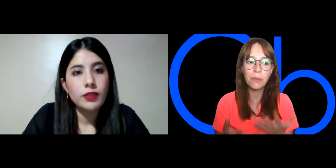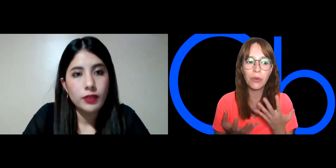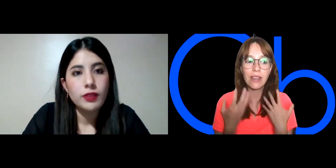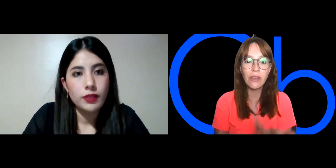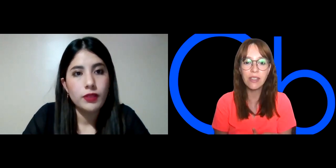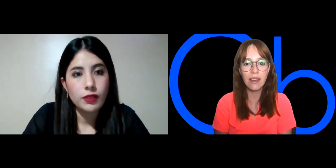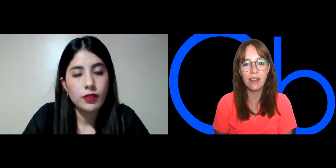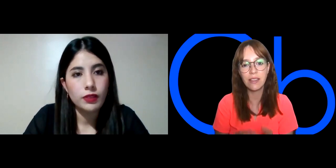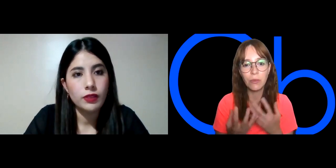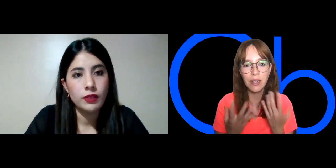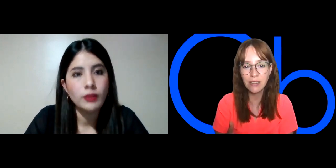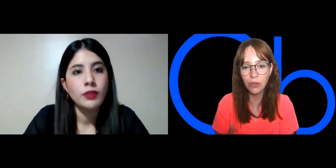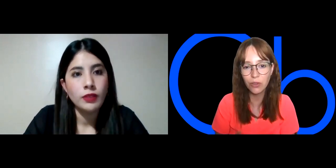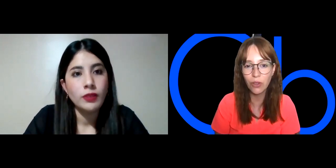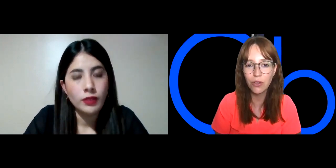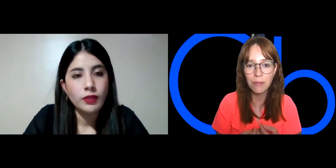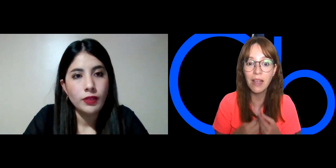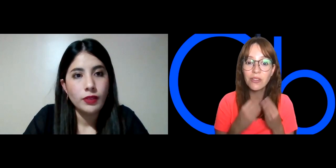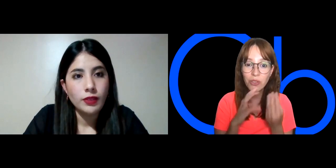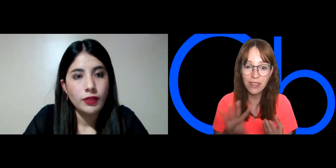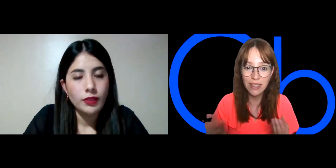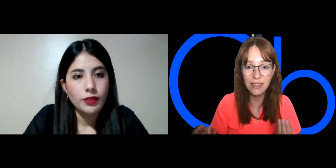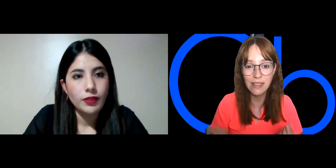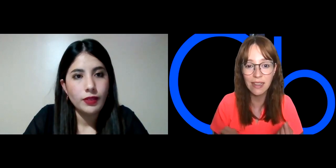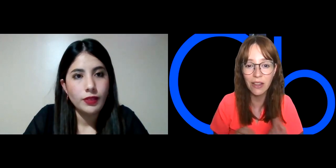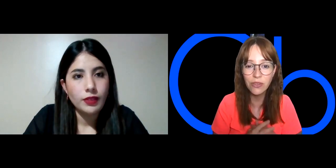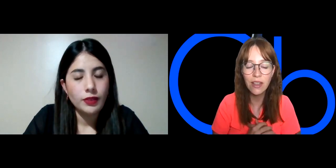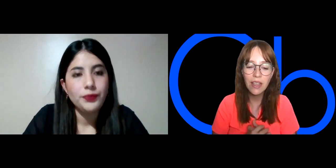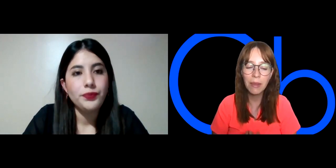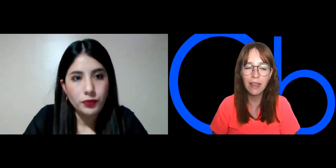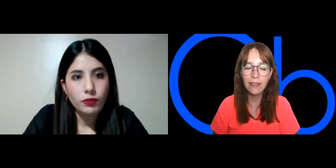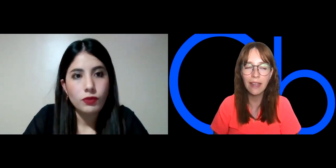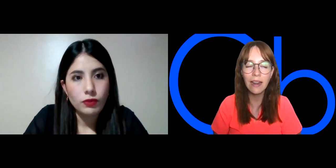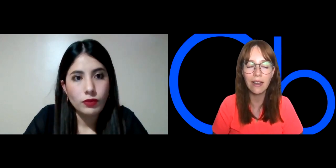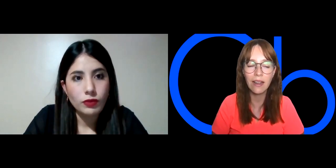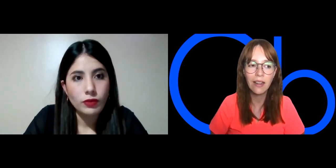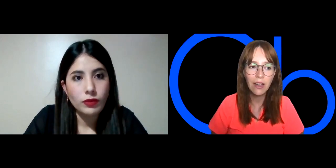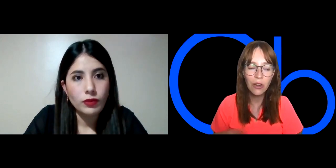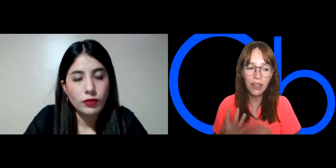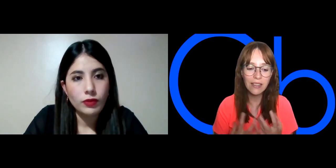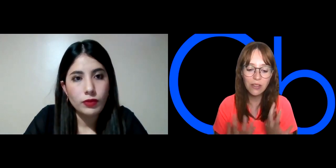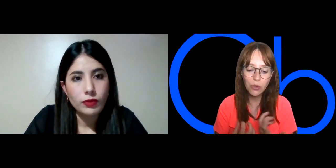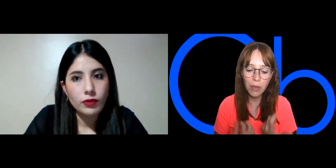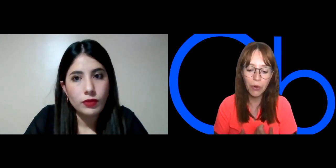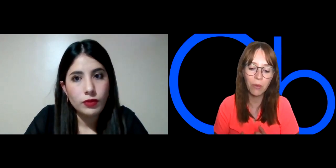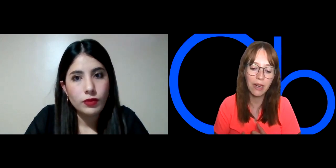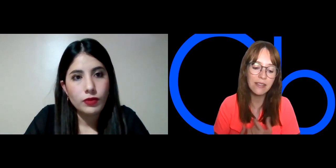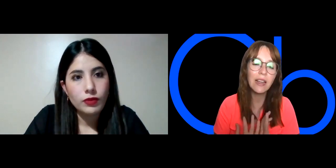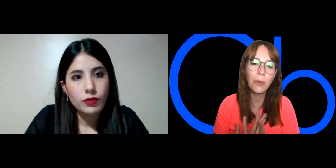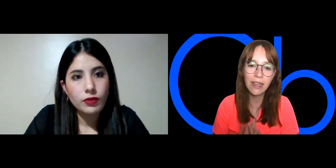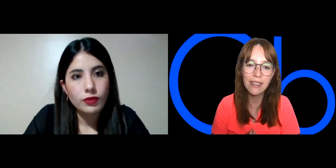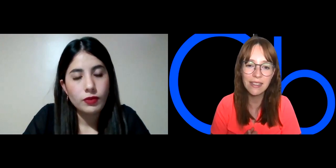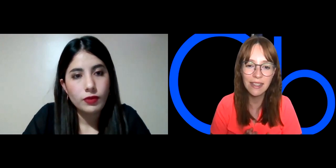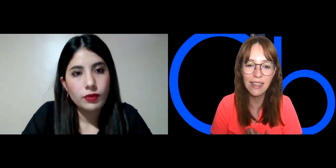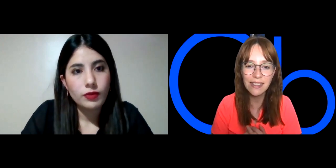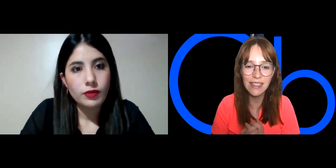cuentas ellos quieran hacer, comunicarse con todos los demás, no sentirse aislados, y me encanta lo que haces tú de promover este